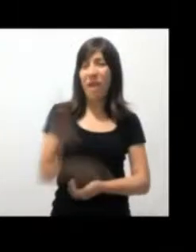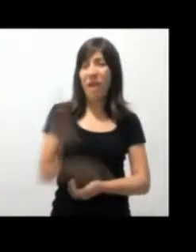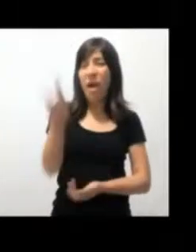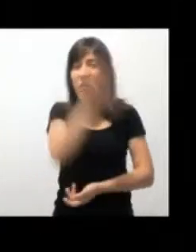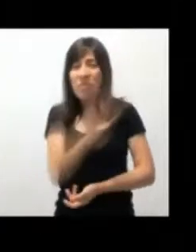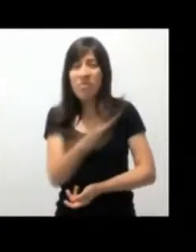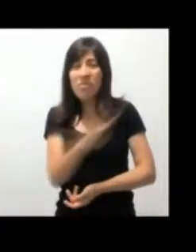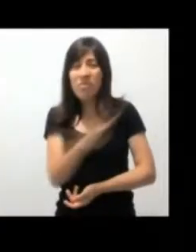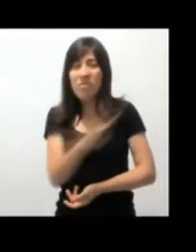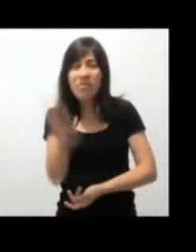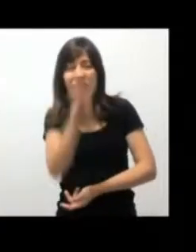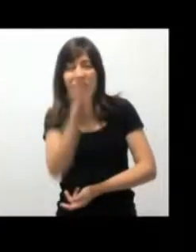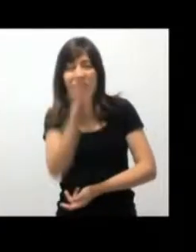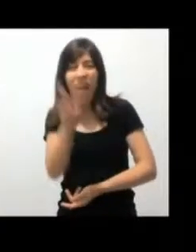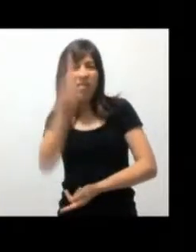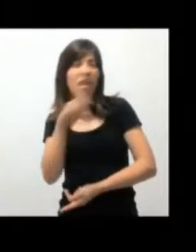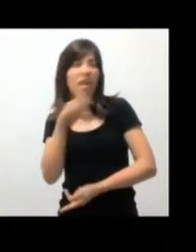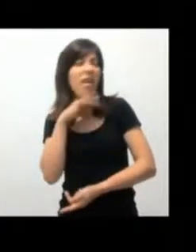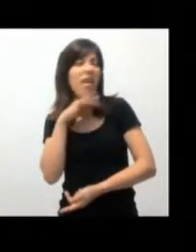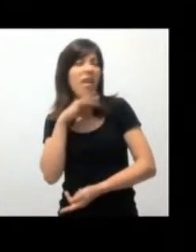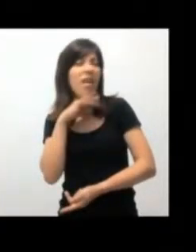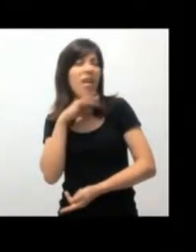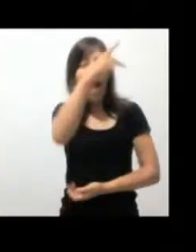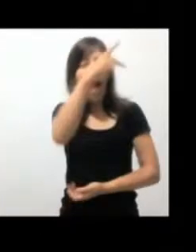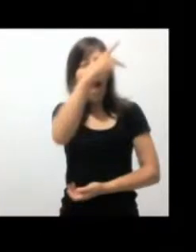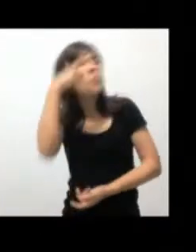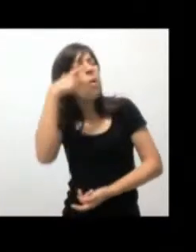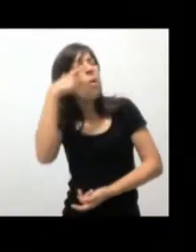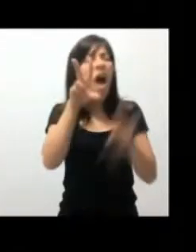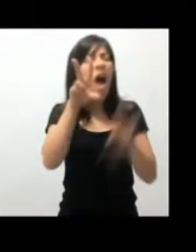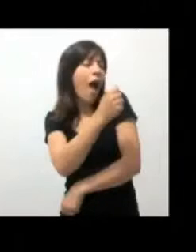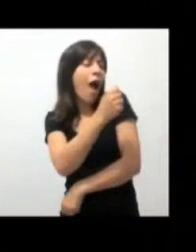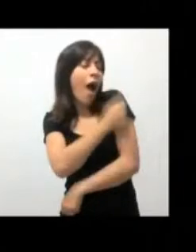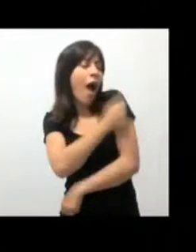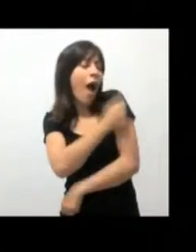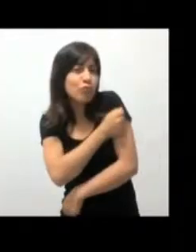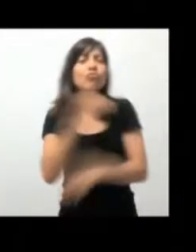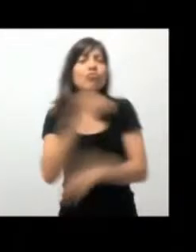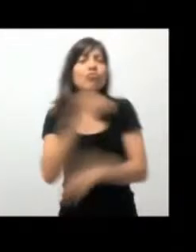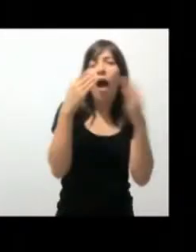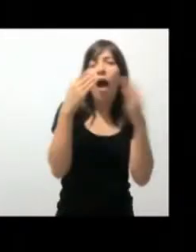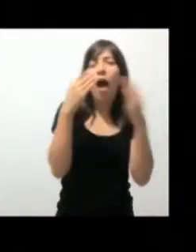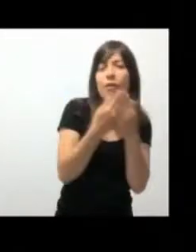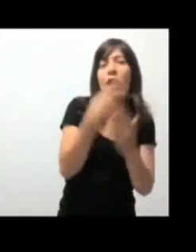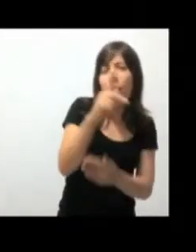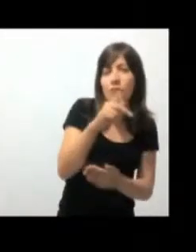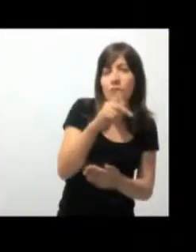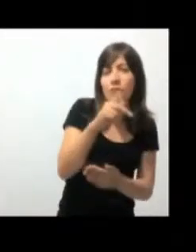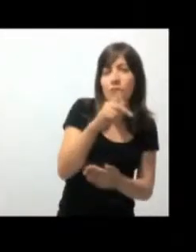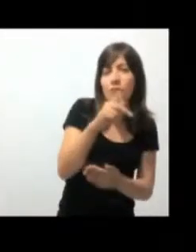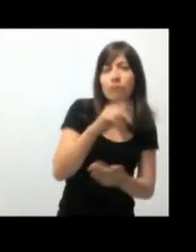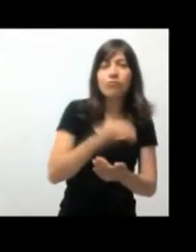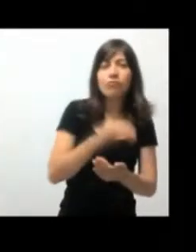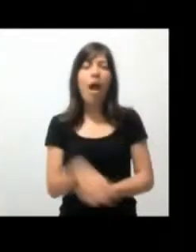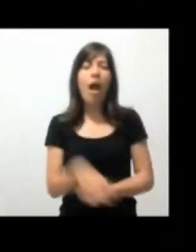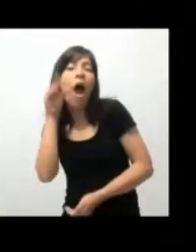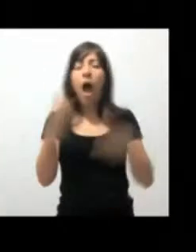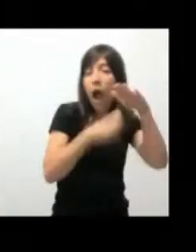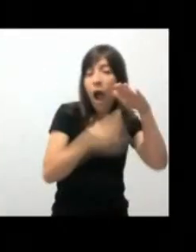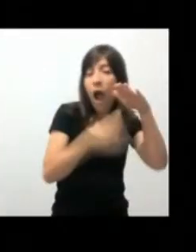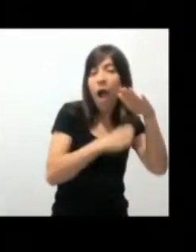escolas, como funcionários de suas empresas. Elas não nos enxergam como consumidores de